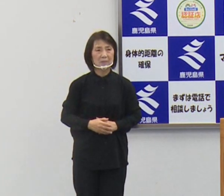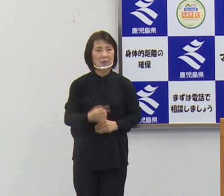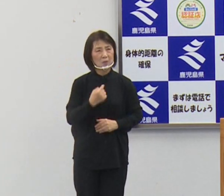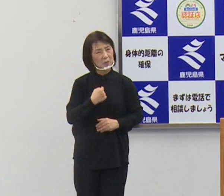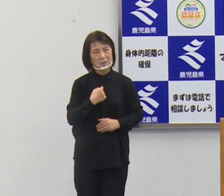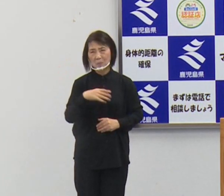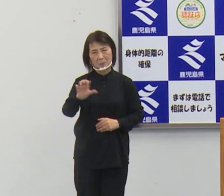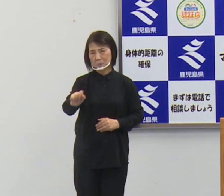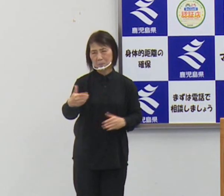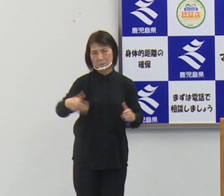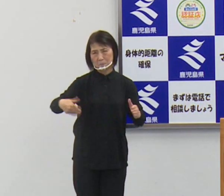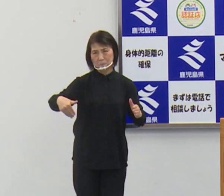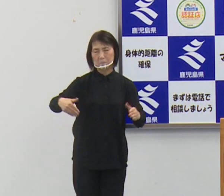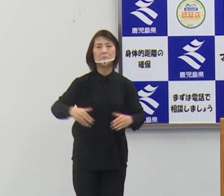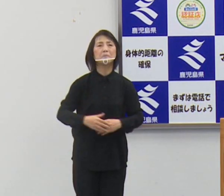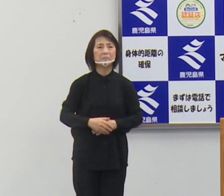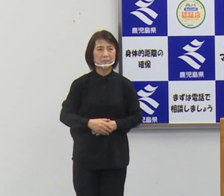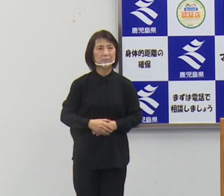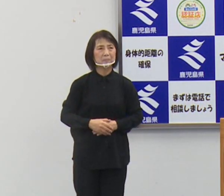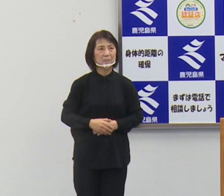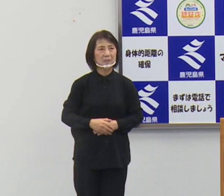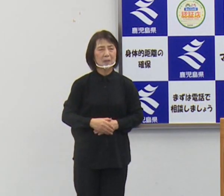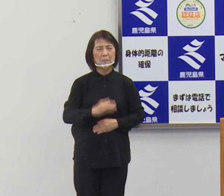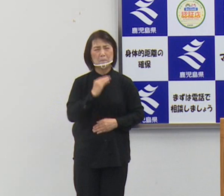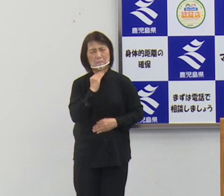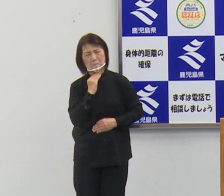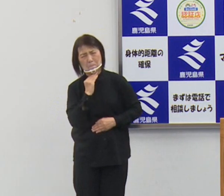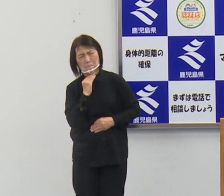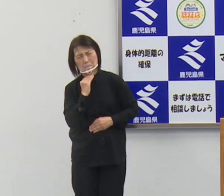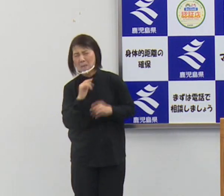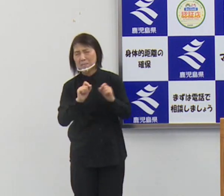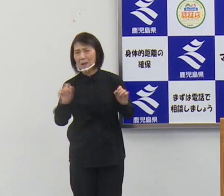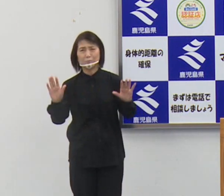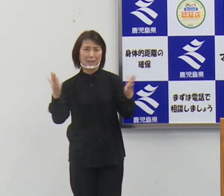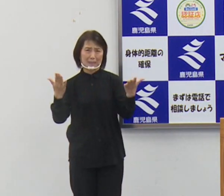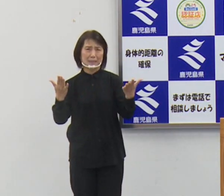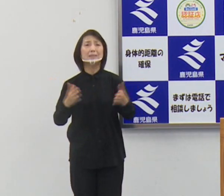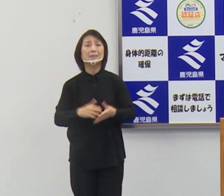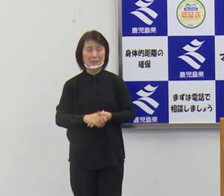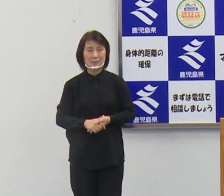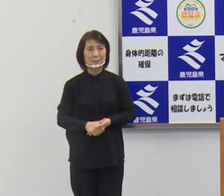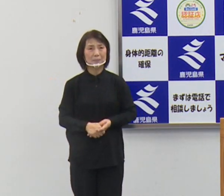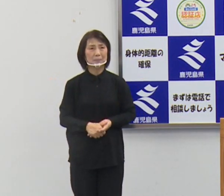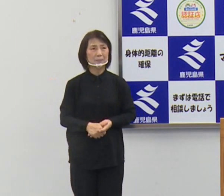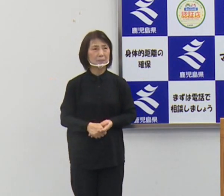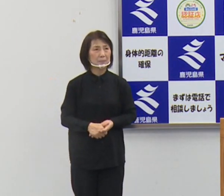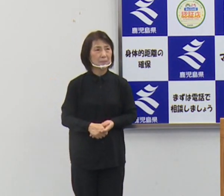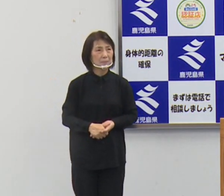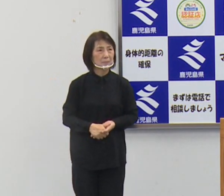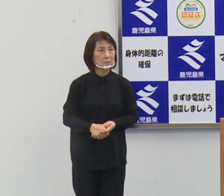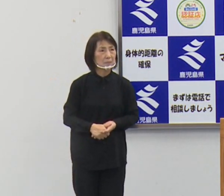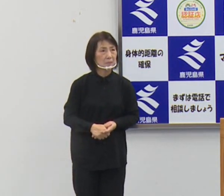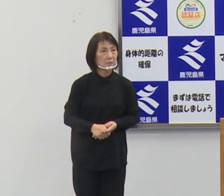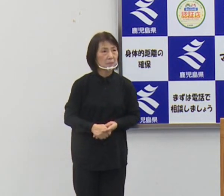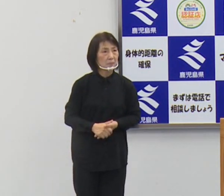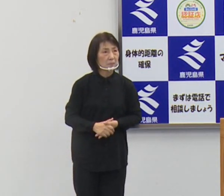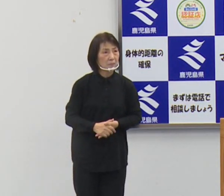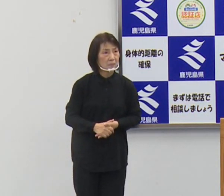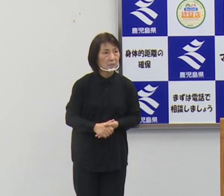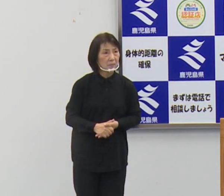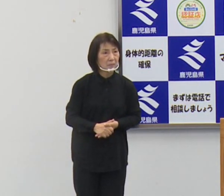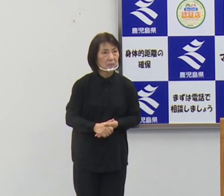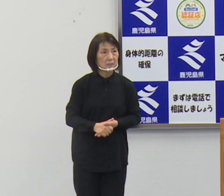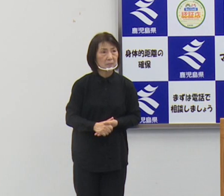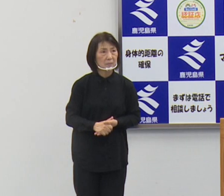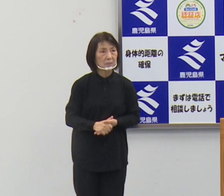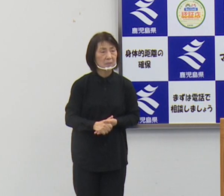も把握はしていませんが、そんなに長い待機ではなかったような気がしておりますけど、ね、 あの重ねてにはなりますが、県として